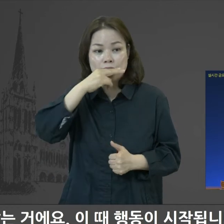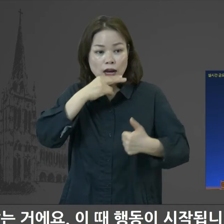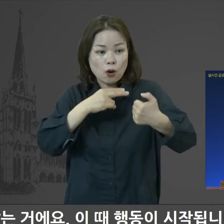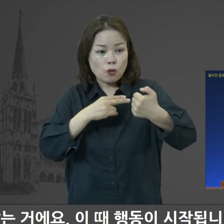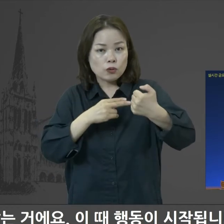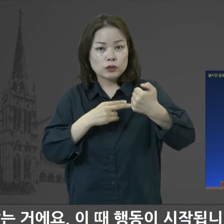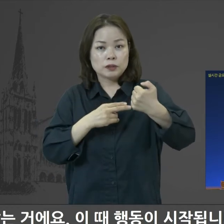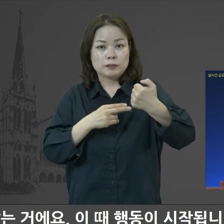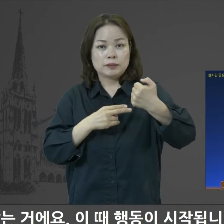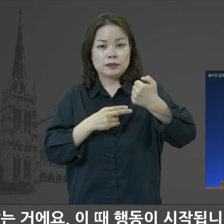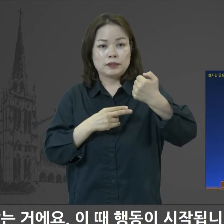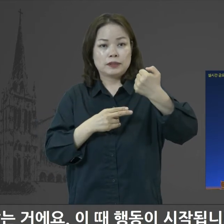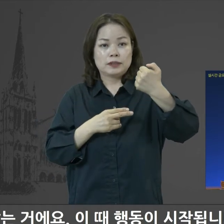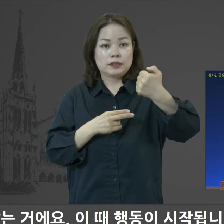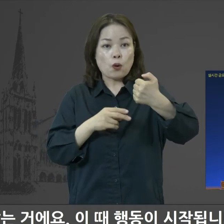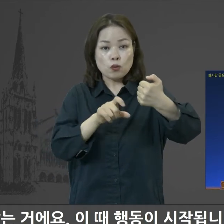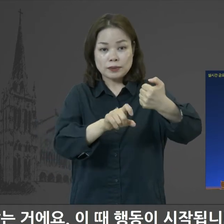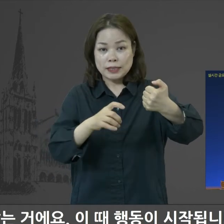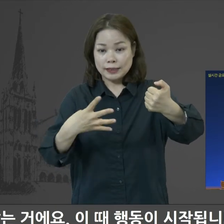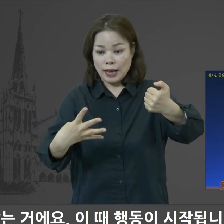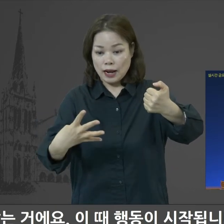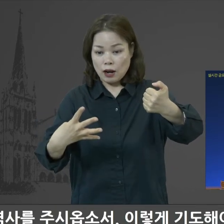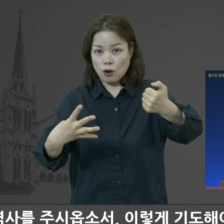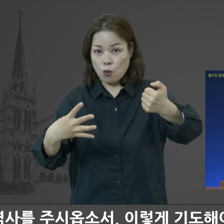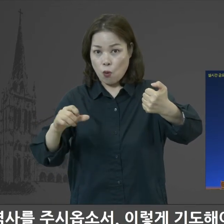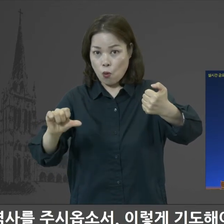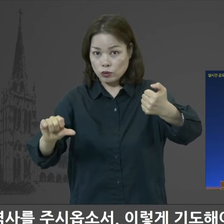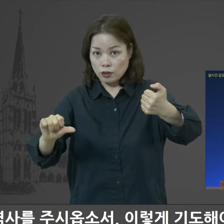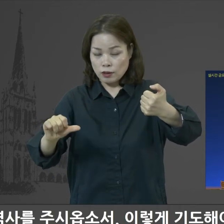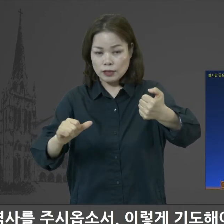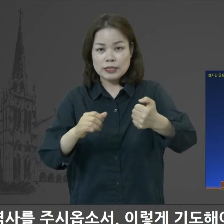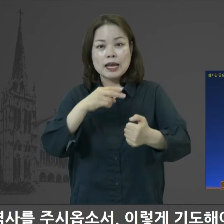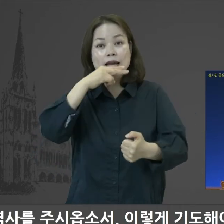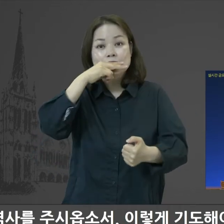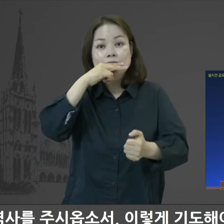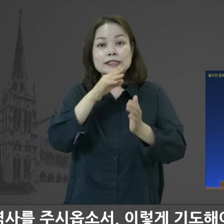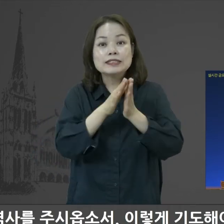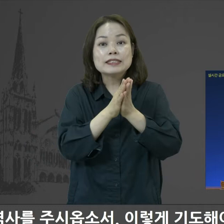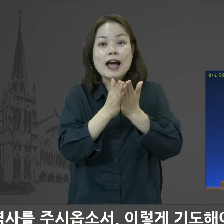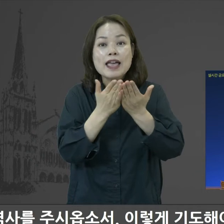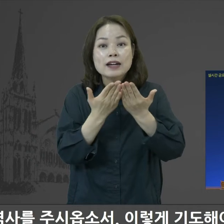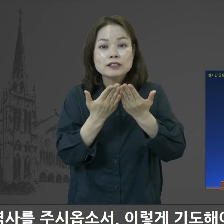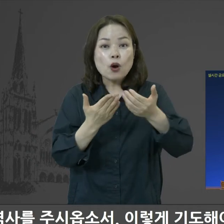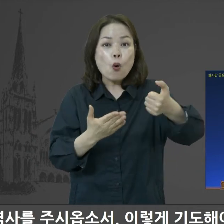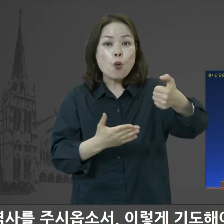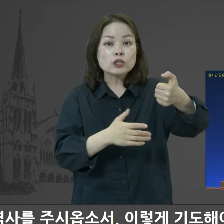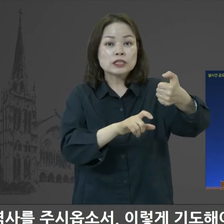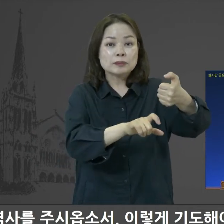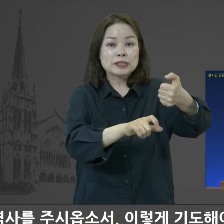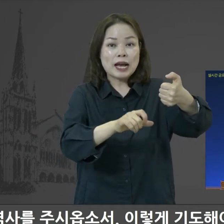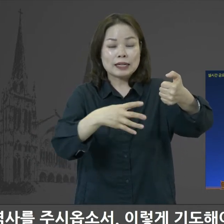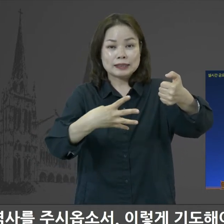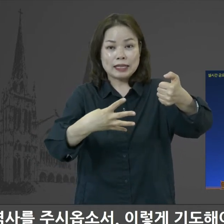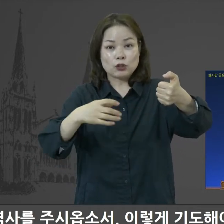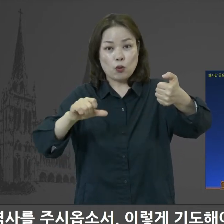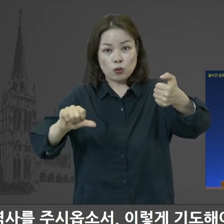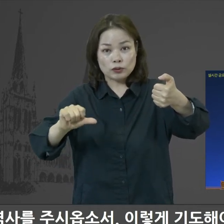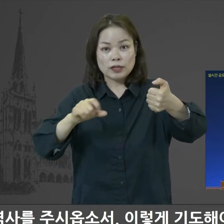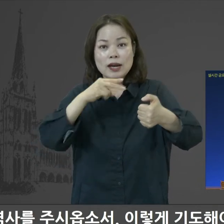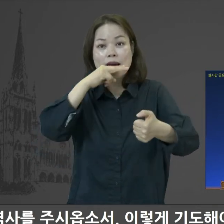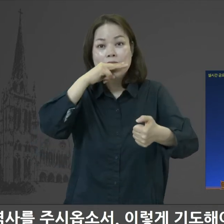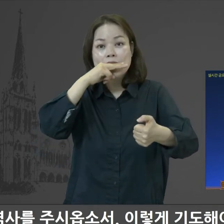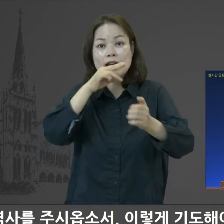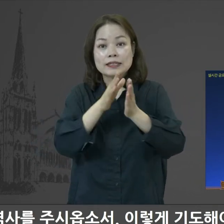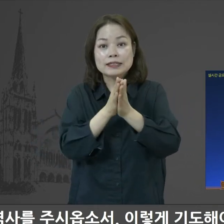50장 4절하고 5절 볼 텐데, 이사야서 50장 4절하고 5절 찾아가 주시기 바랍니다. 조금 멀리 가셔야 되겠죠.